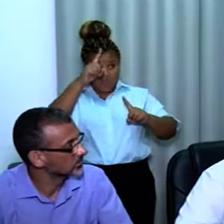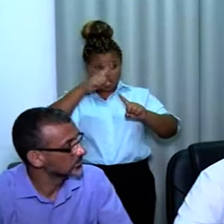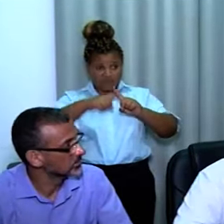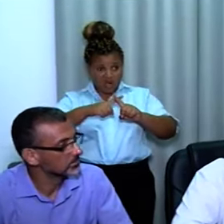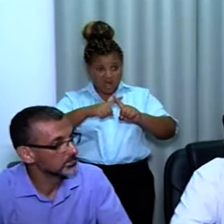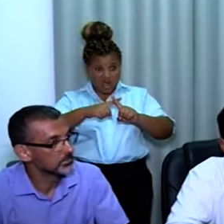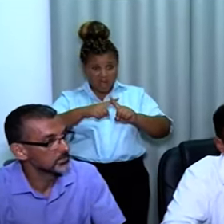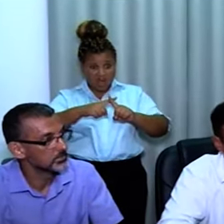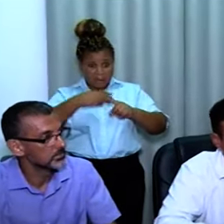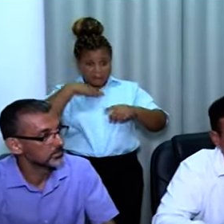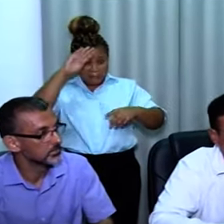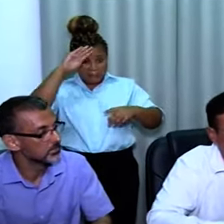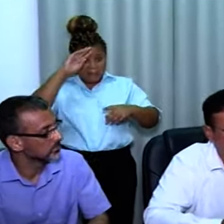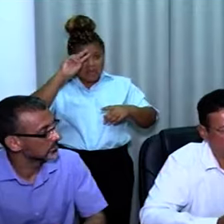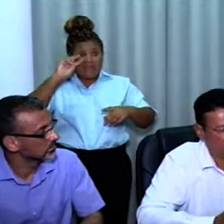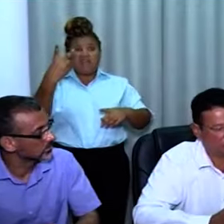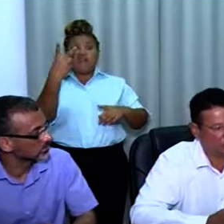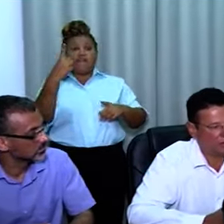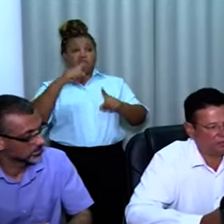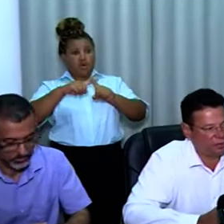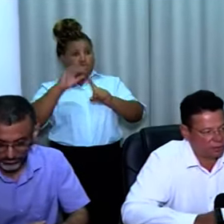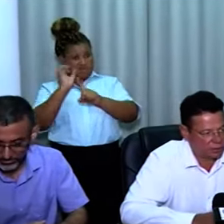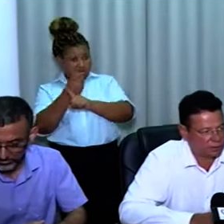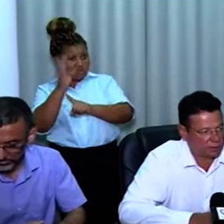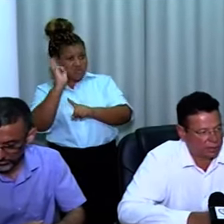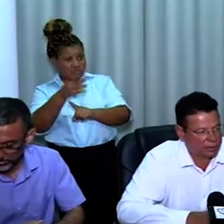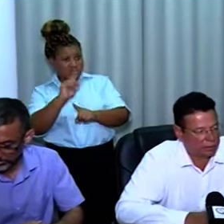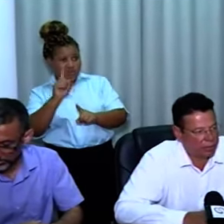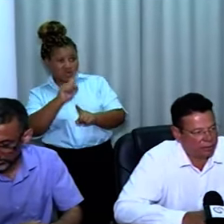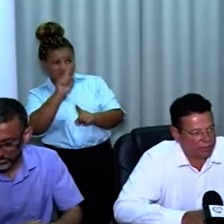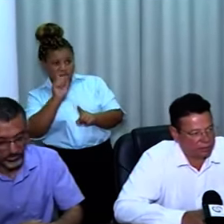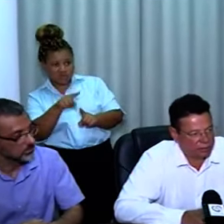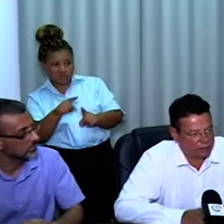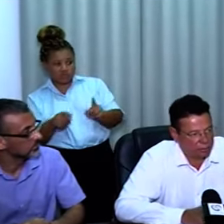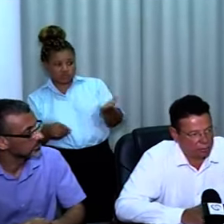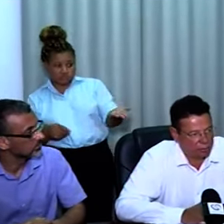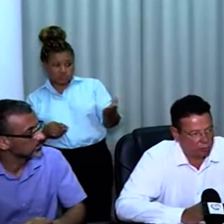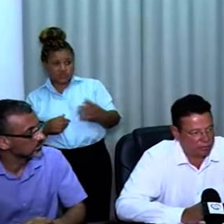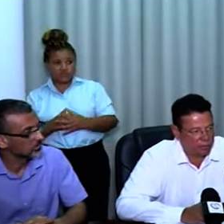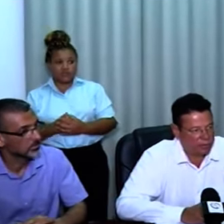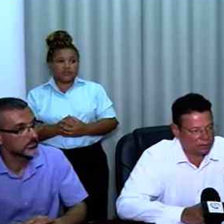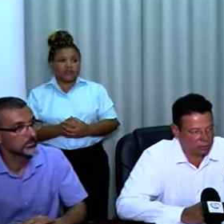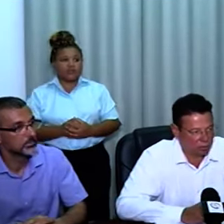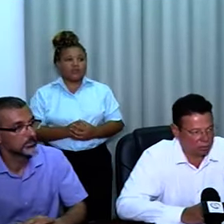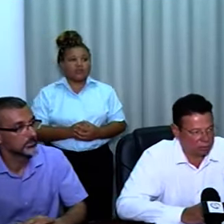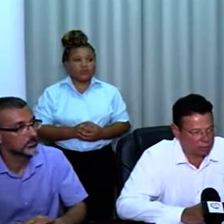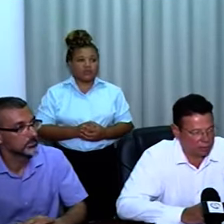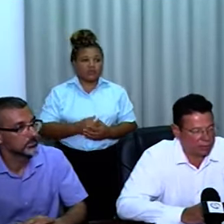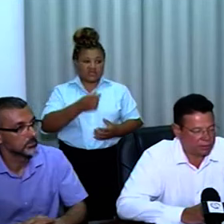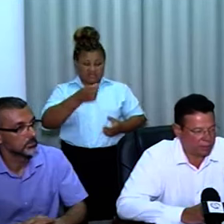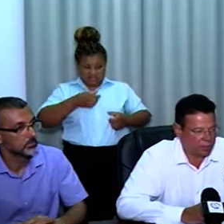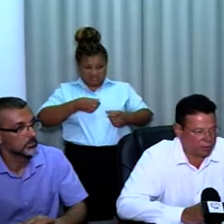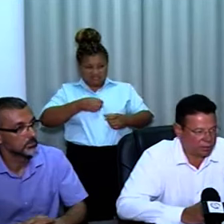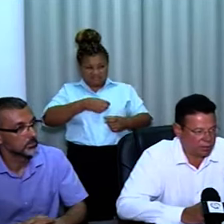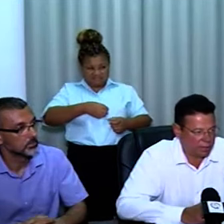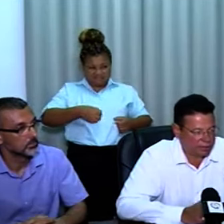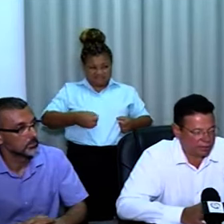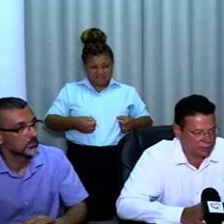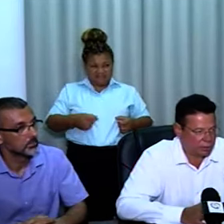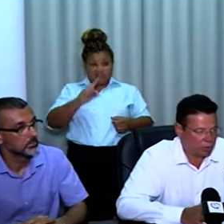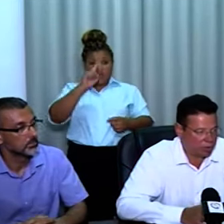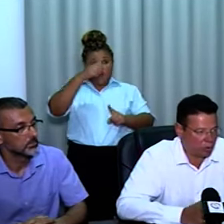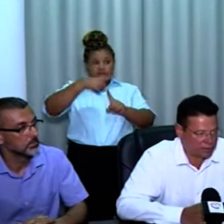quelque chose que vous pouvez faire? Si vous avez un poids, un nouvel traitement, est-ce qu'il est capable de regagner encore COVID-19? Oui. Lorsque vous avez un virus, l'état est infecté, vous développez un anticorps, un antibodies.